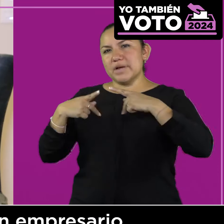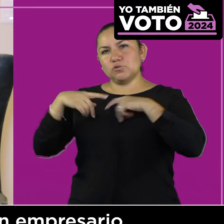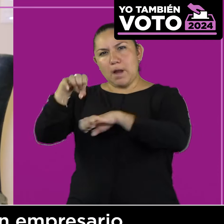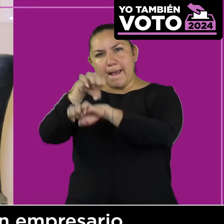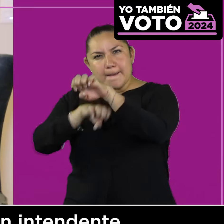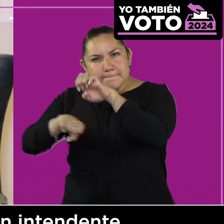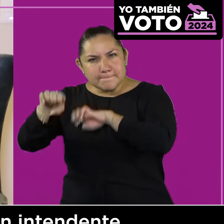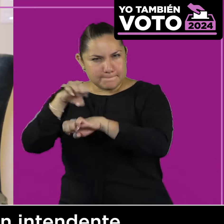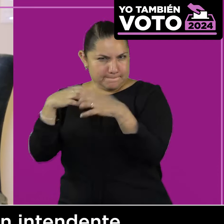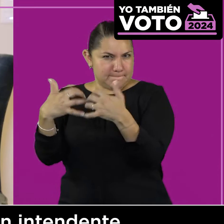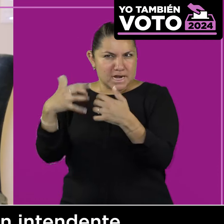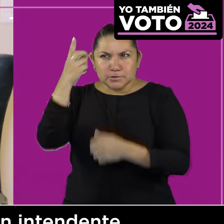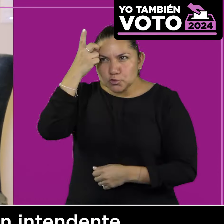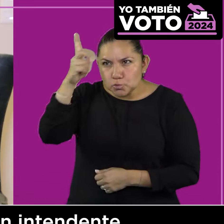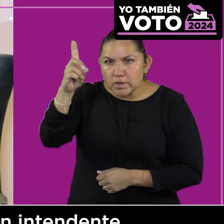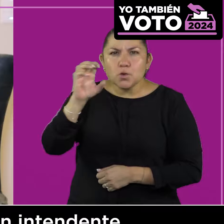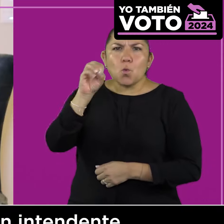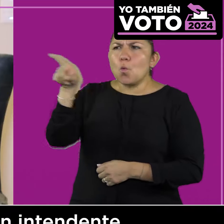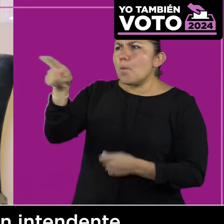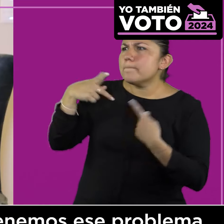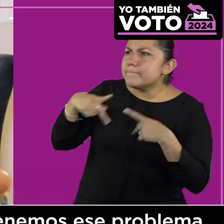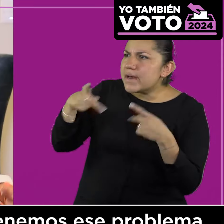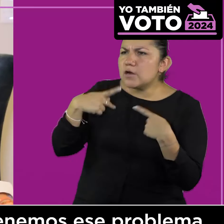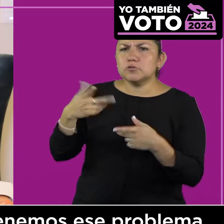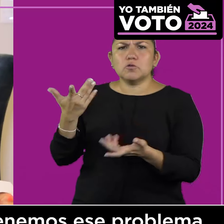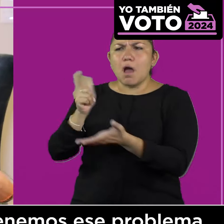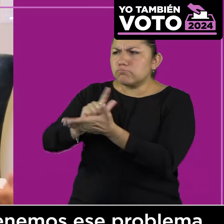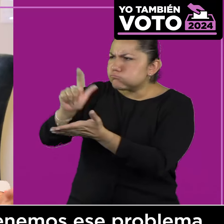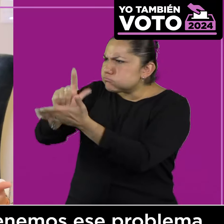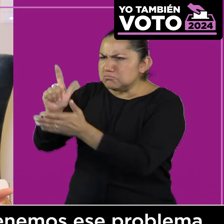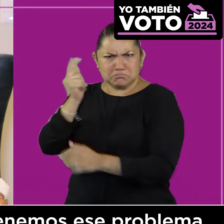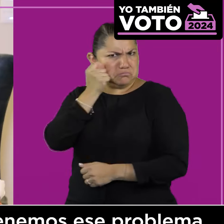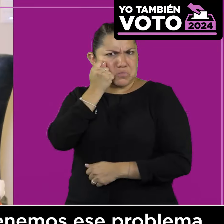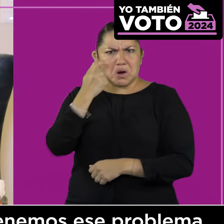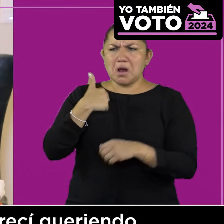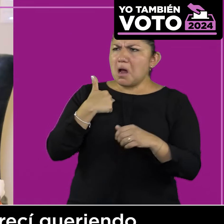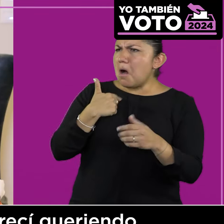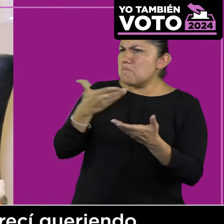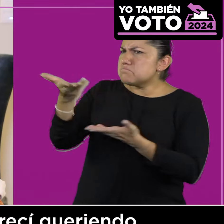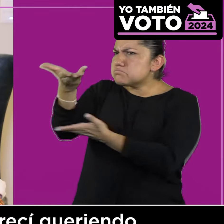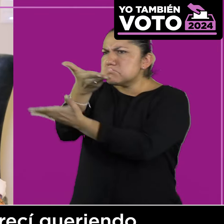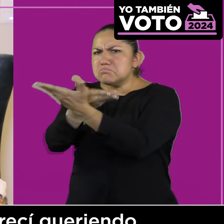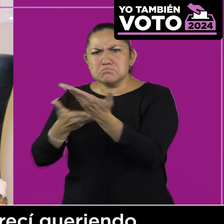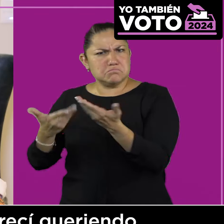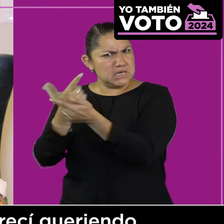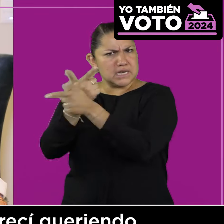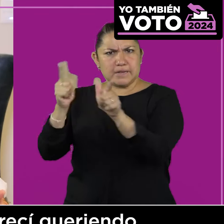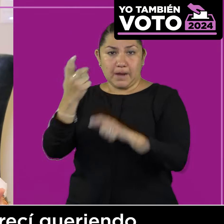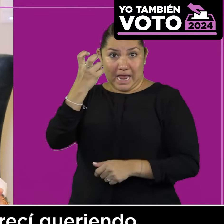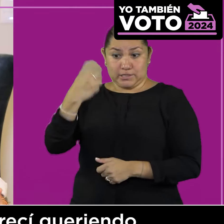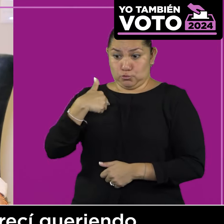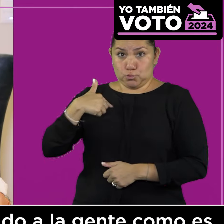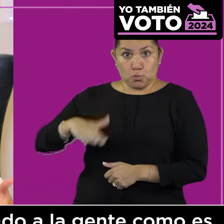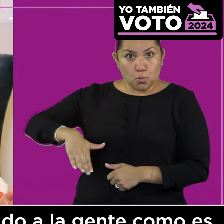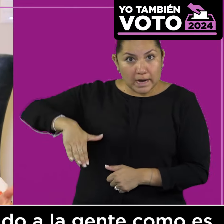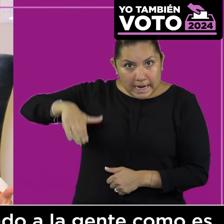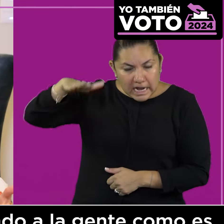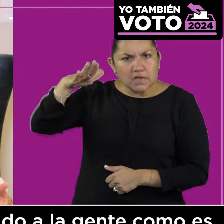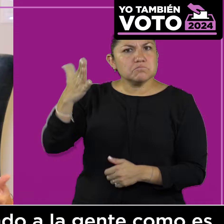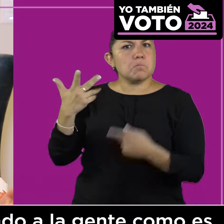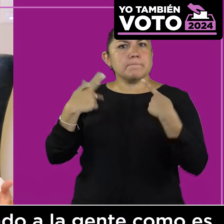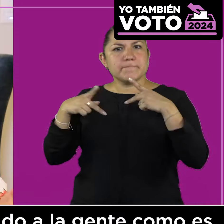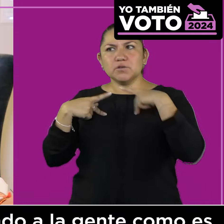un empresario hablar con un intendente o sea nosotros no tenemos ese problema Entonces yo crecí queriendo